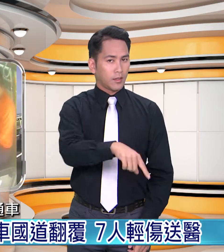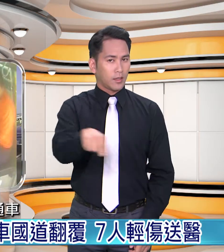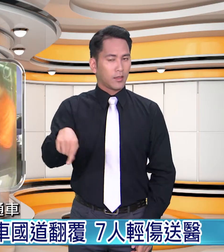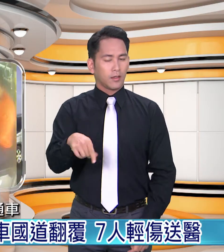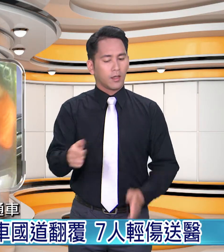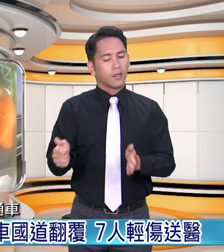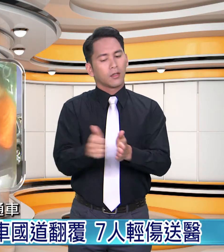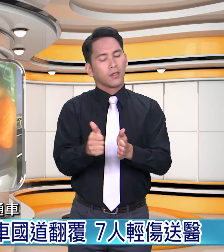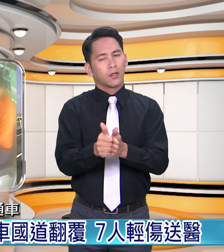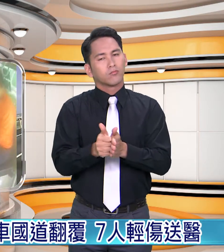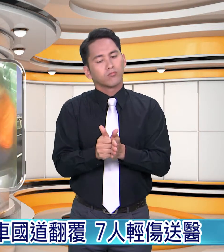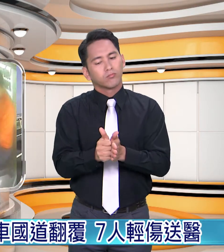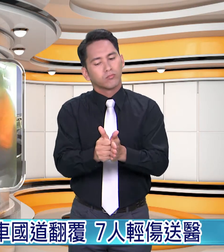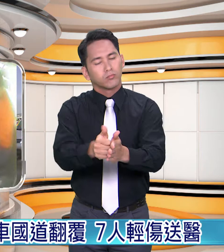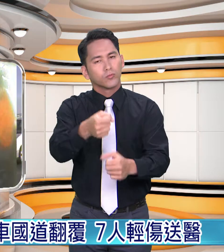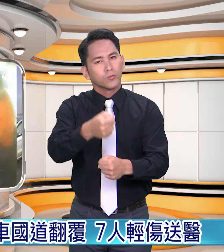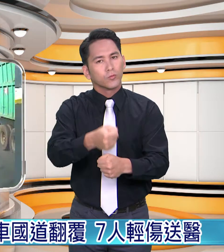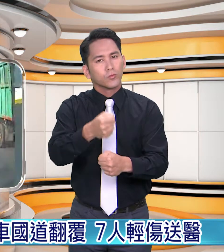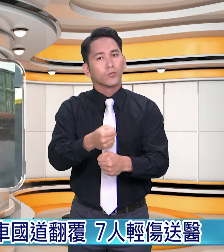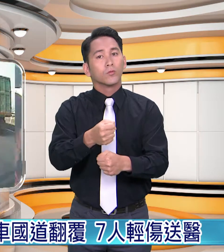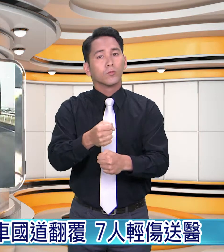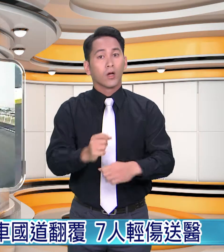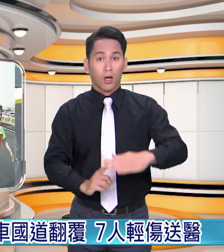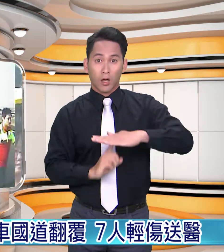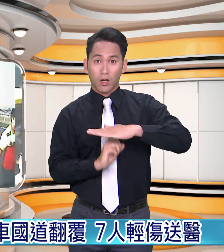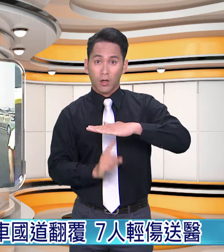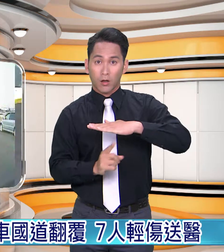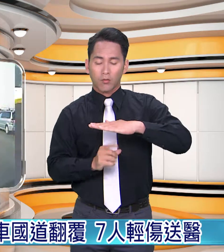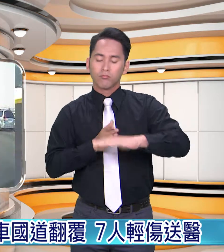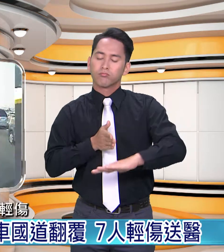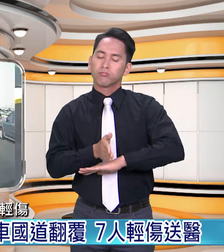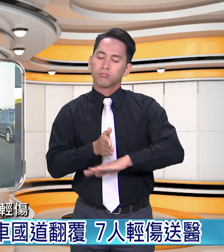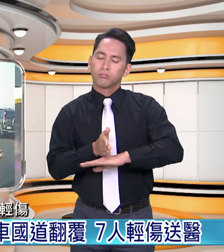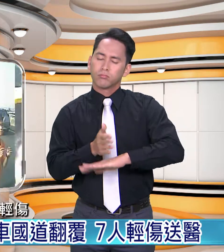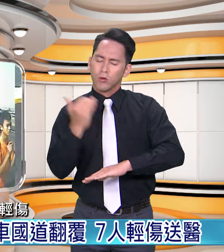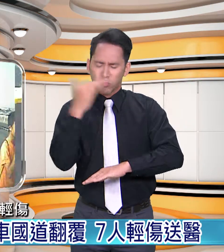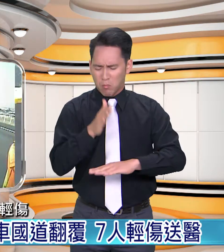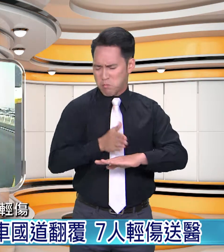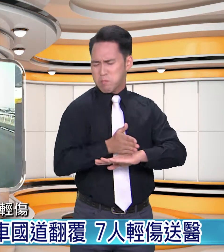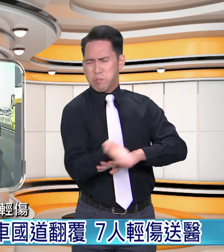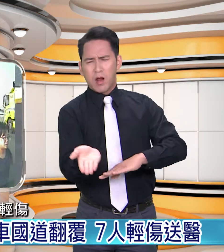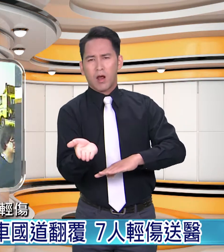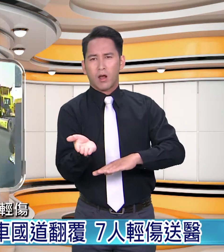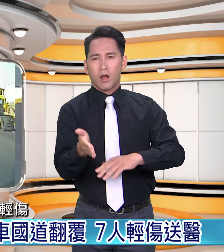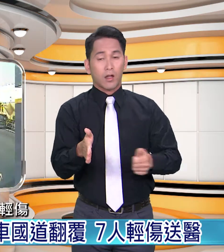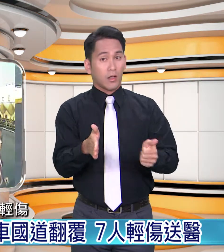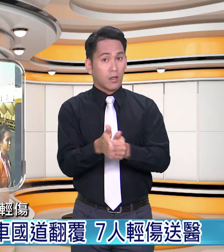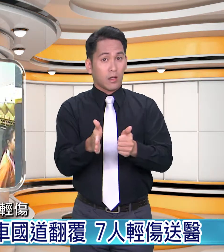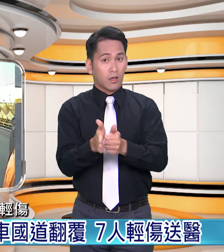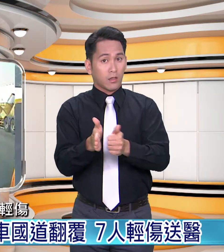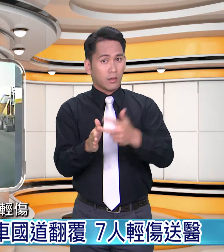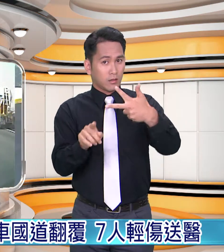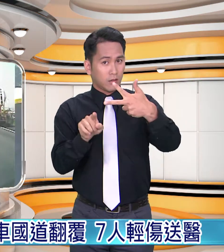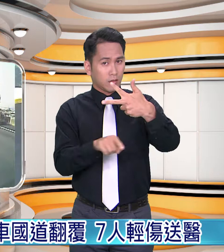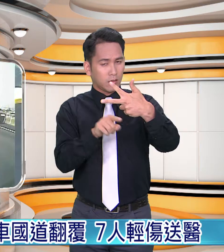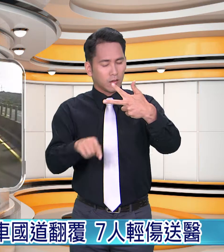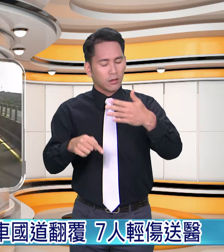的交通车在国道上翻覆，车上七个人受到了轻伤，所幸没有大